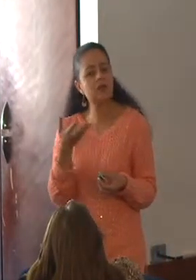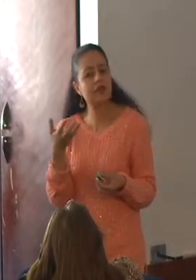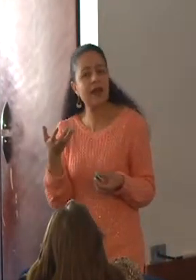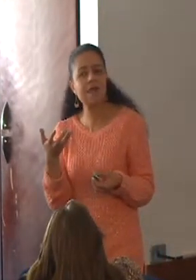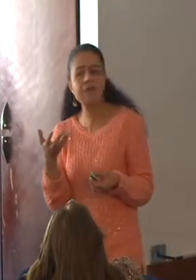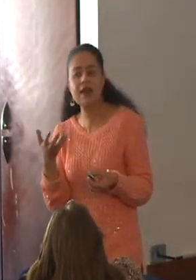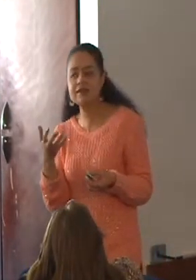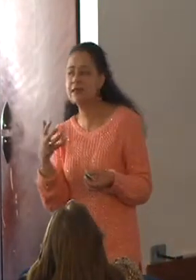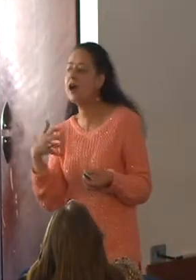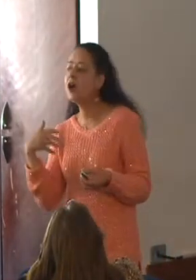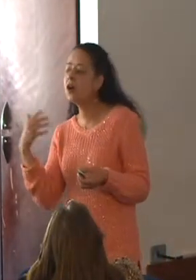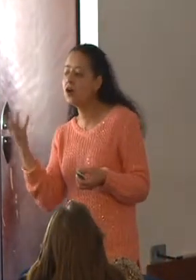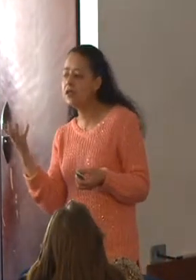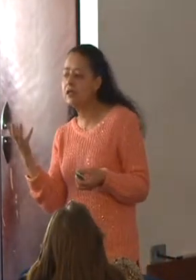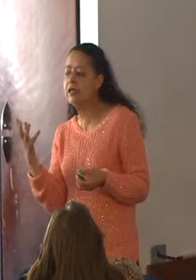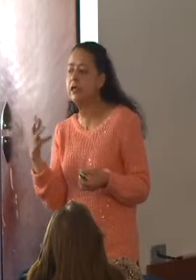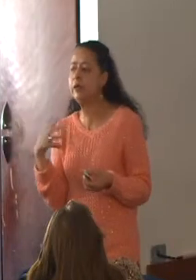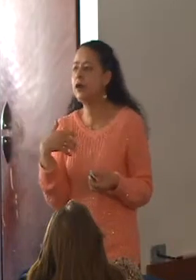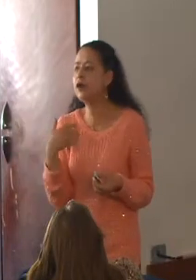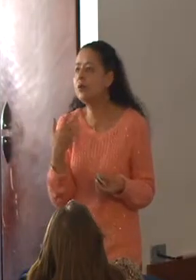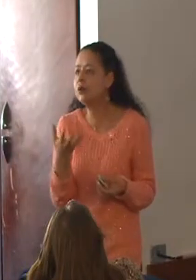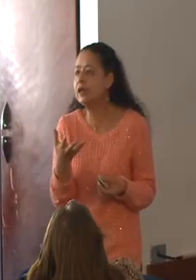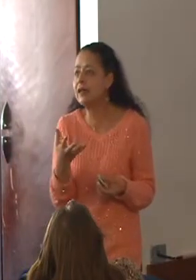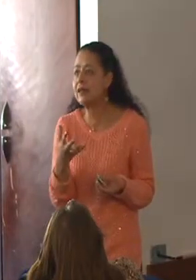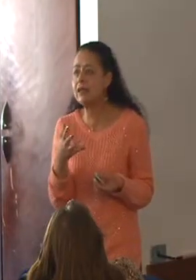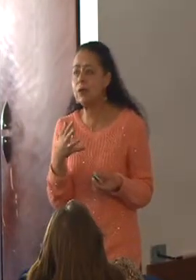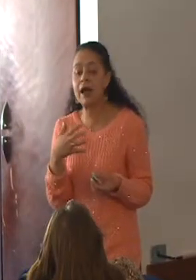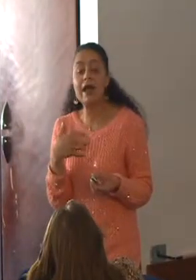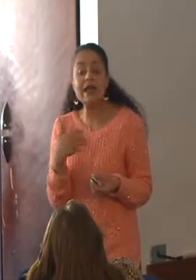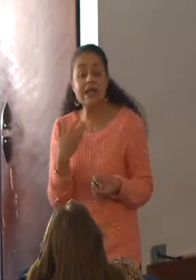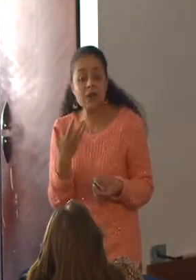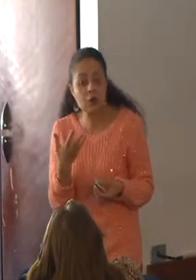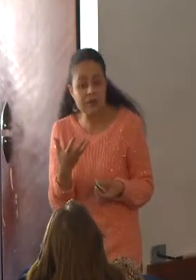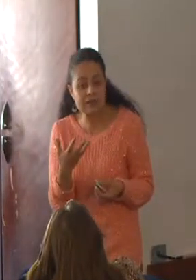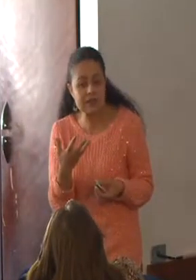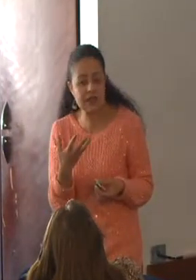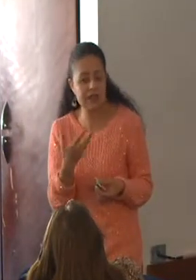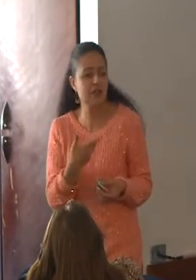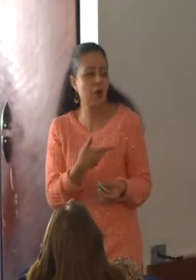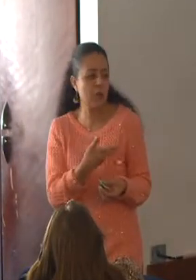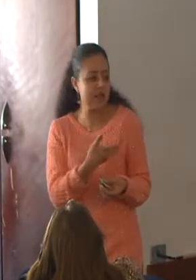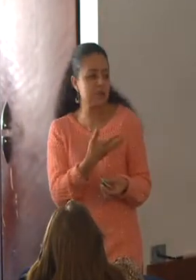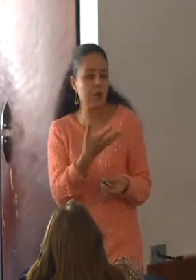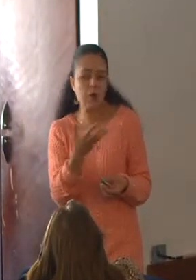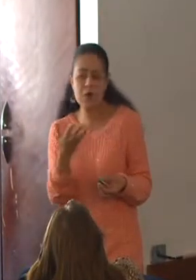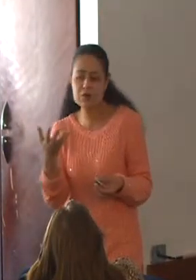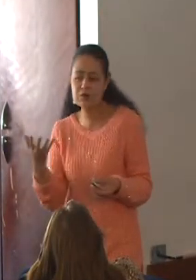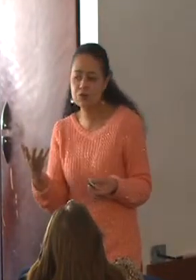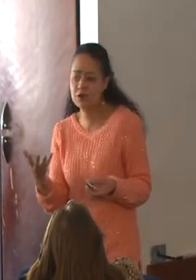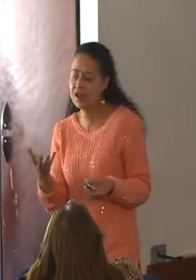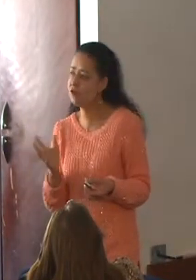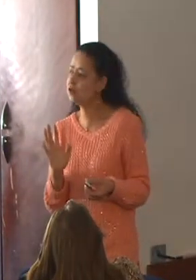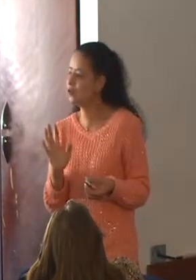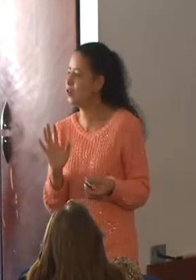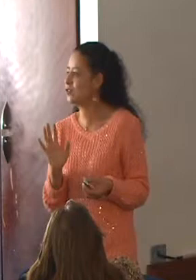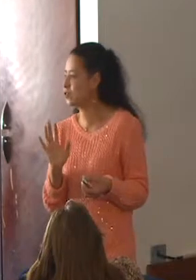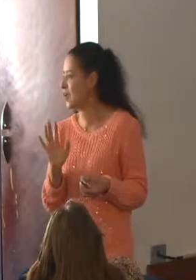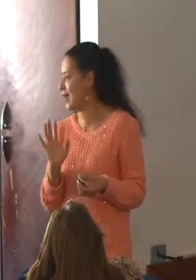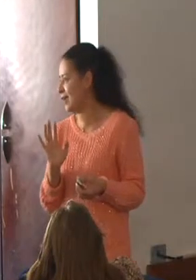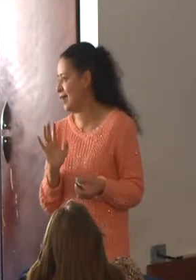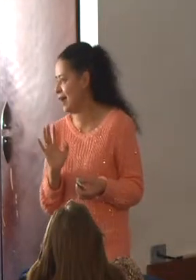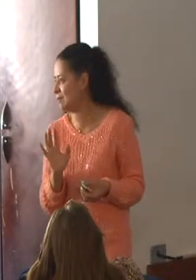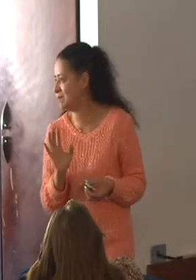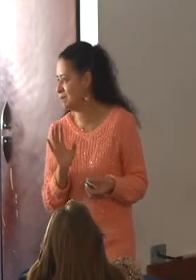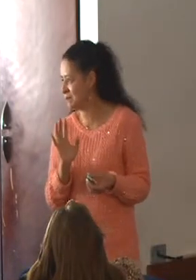asumo algunos elementos de la diferencia cognitiva, comunicativa, lingüística y cómo las pongo en uso en